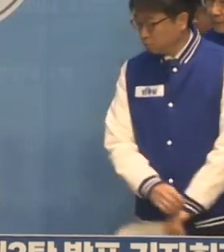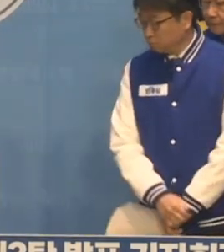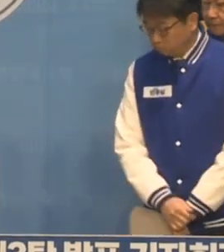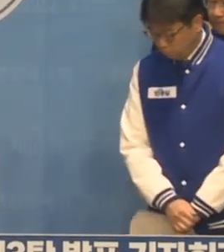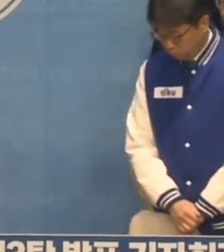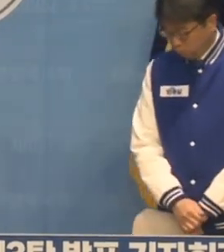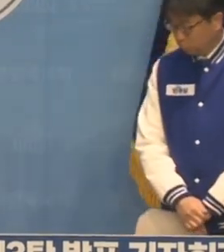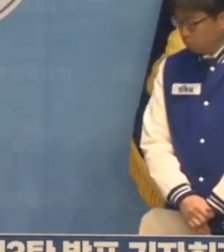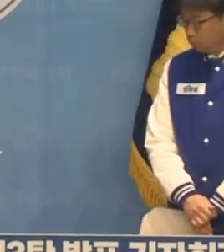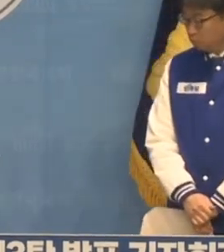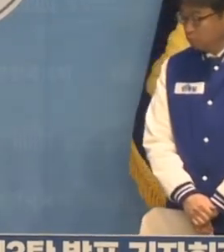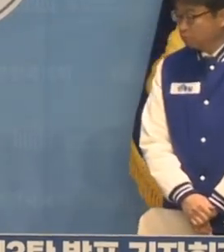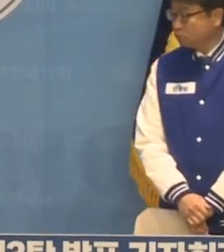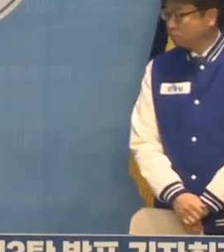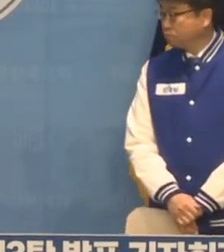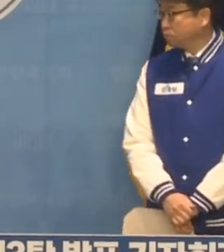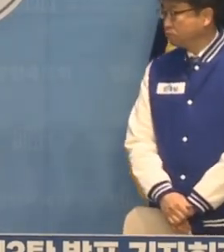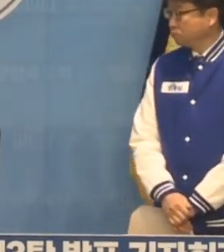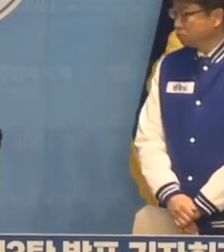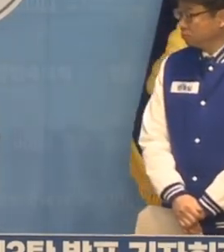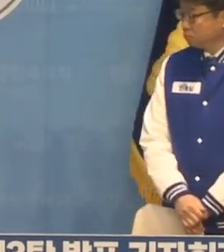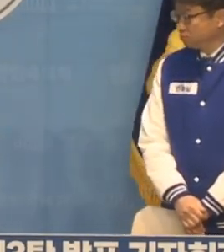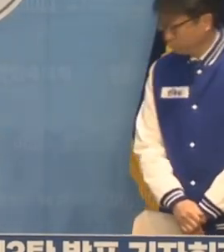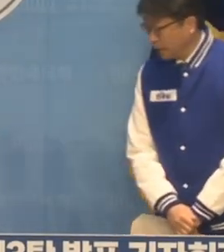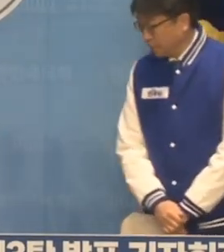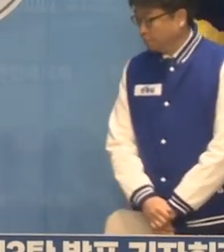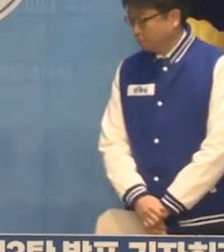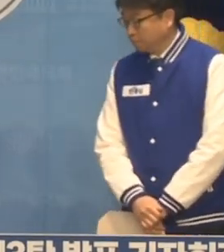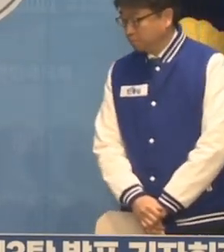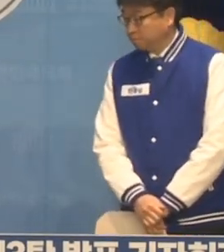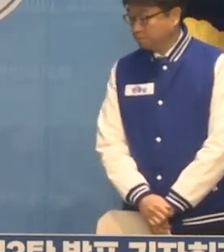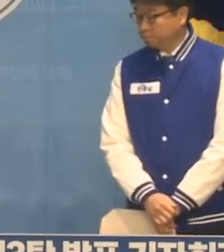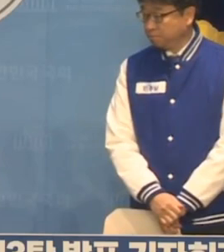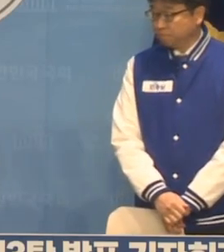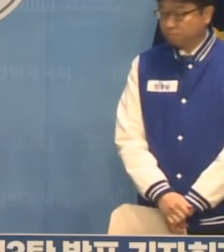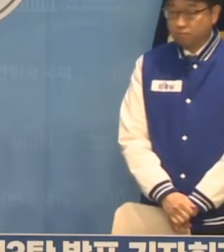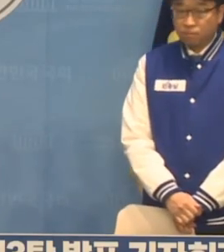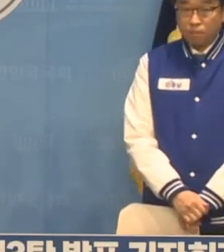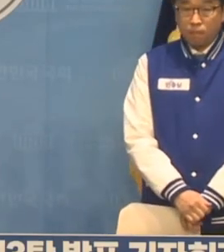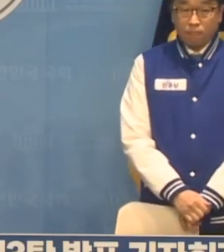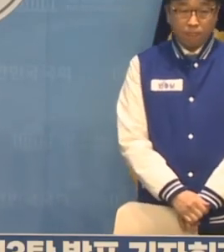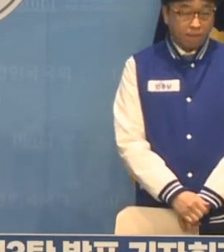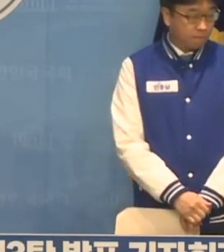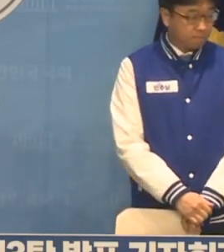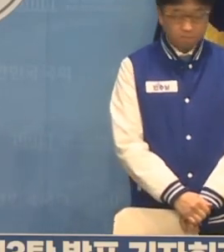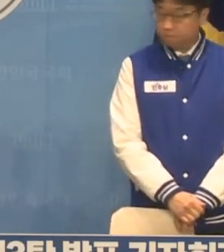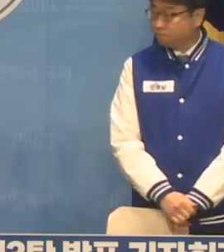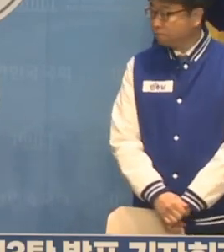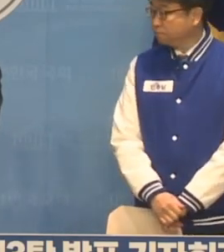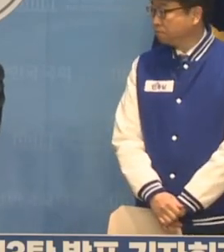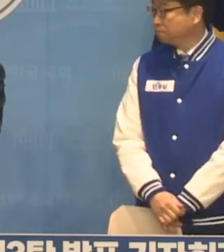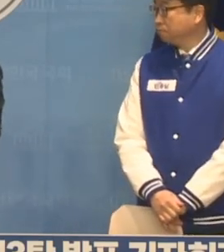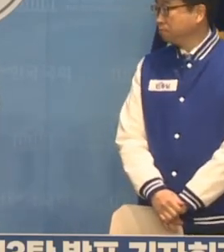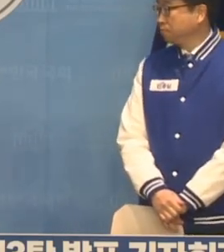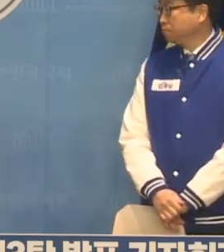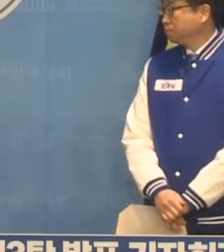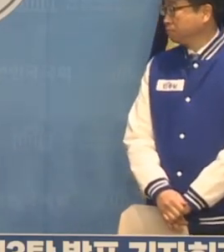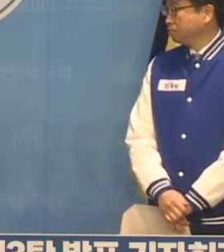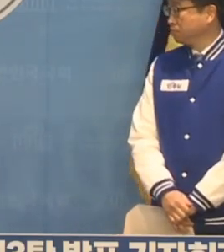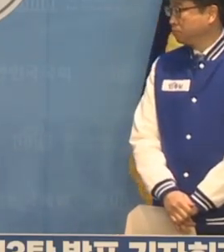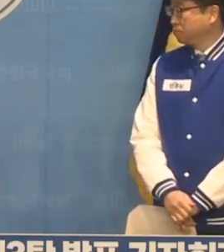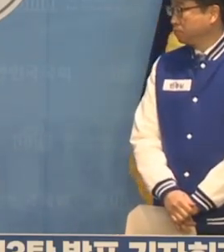키에 맞게 높이 조절하시면 돼요. 높이 조절하시면 됩니다. 첫 번째, 세